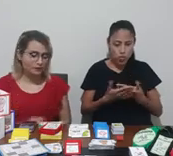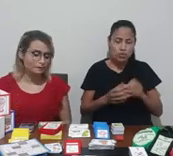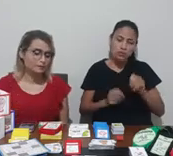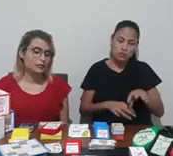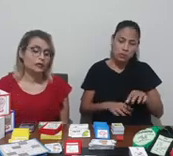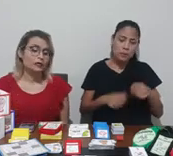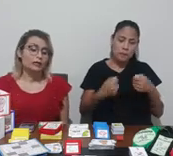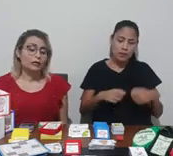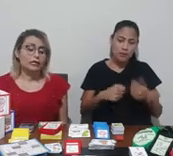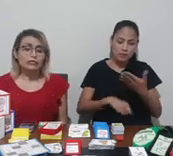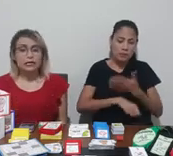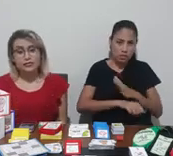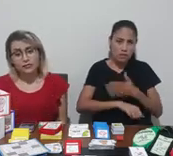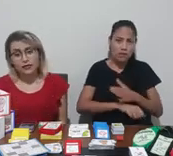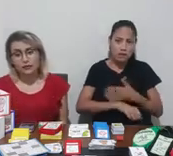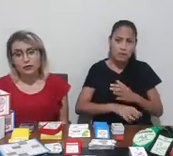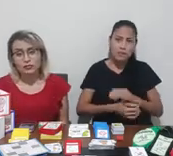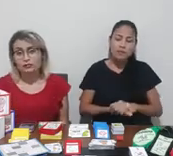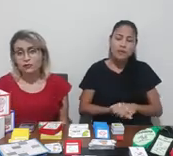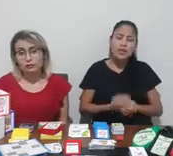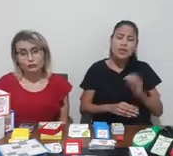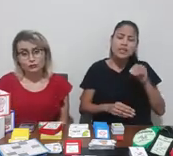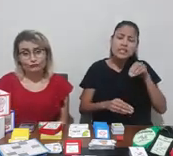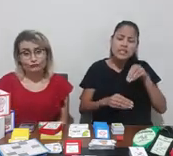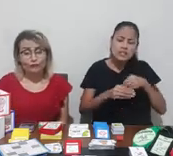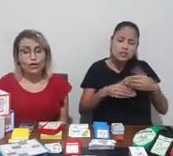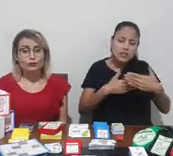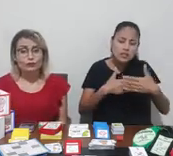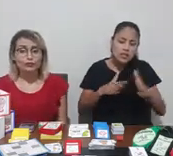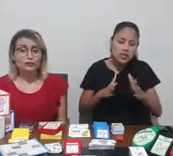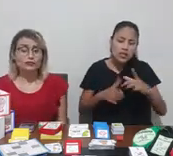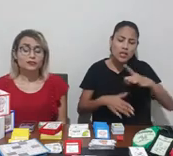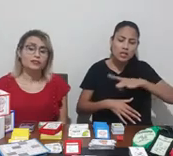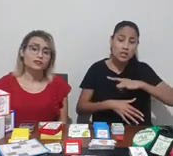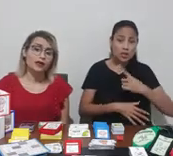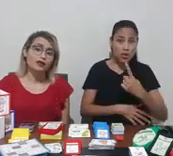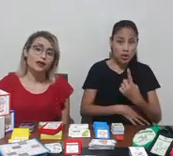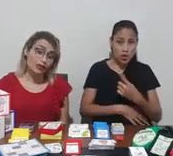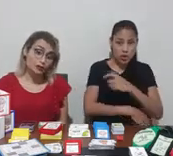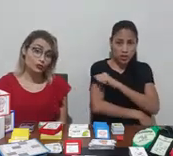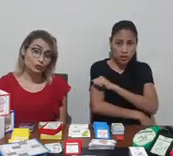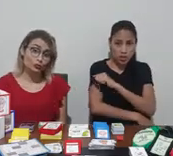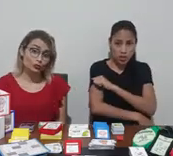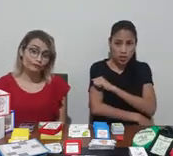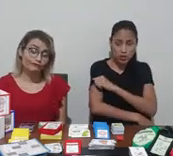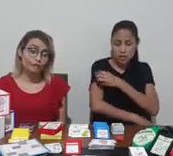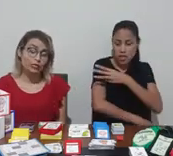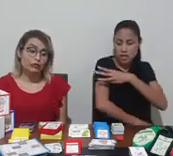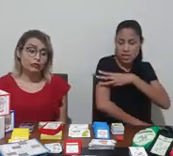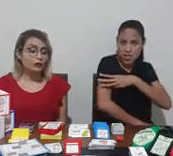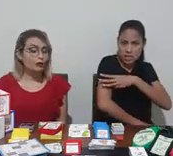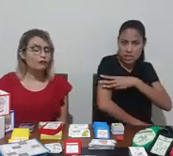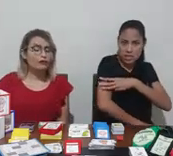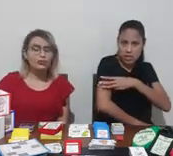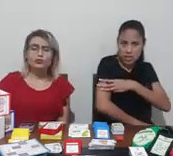prática. E nessa sala de aula tinha um aluno na terceira série, ele era surdo.